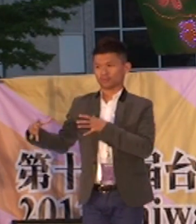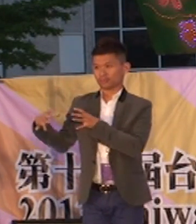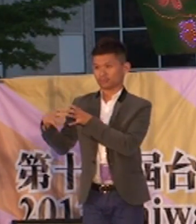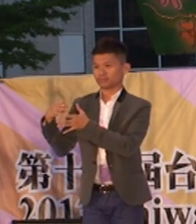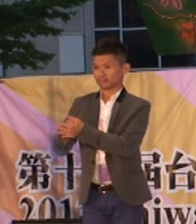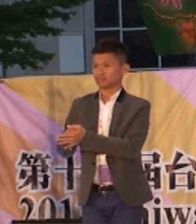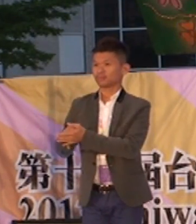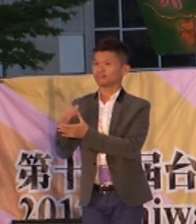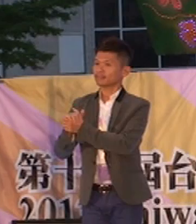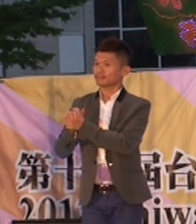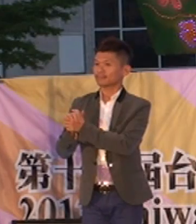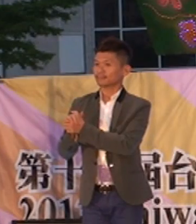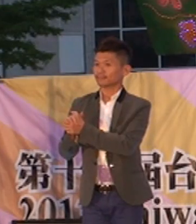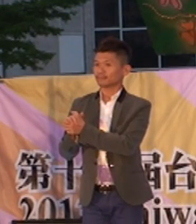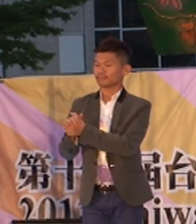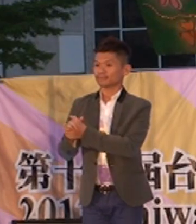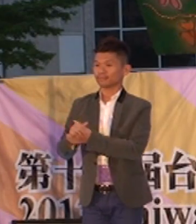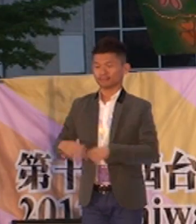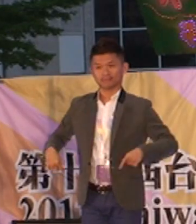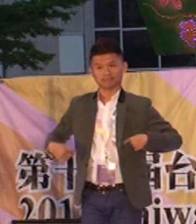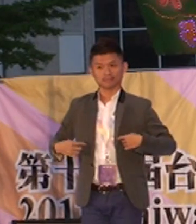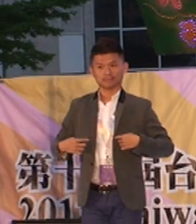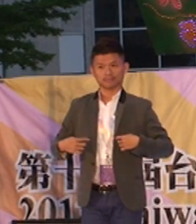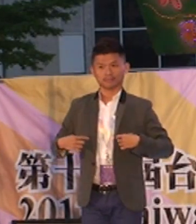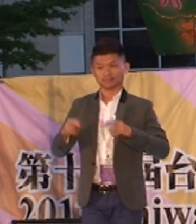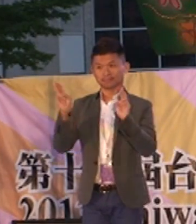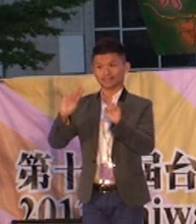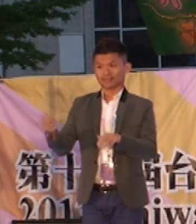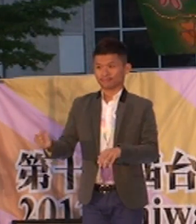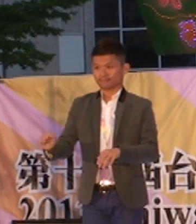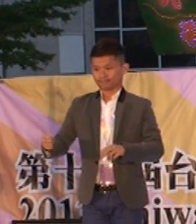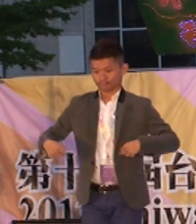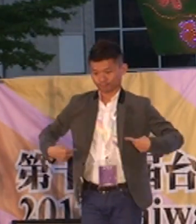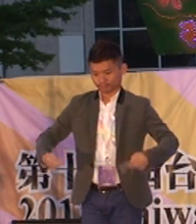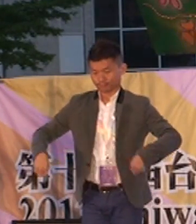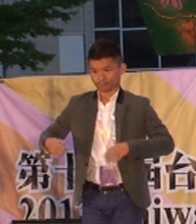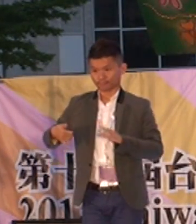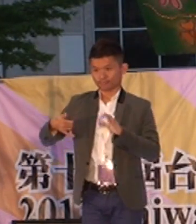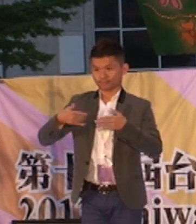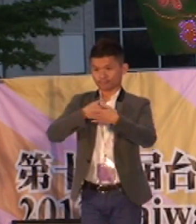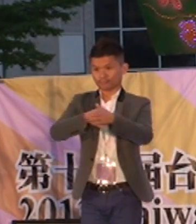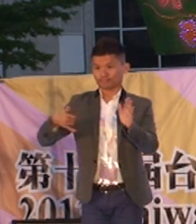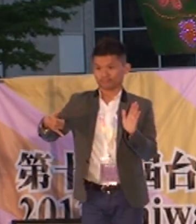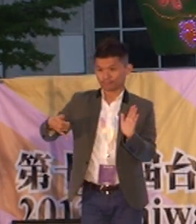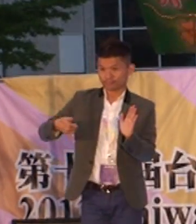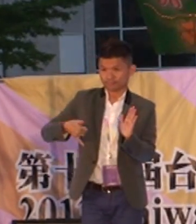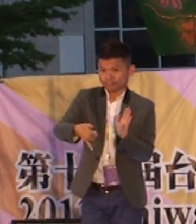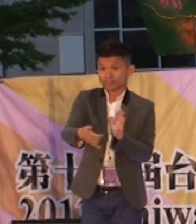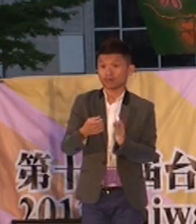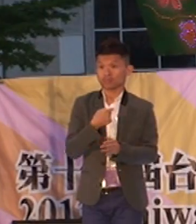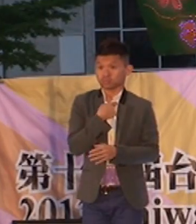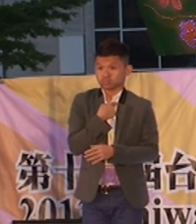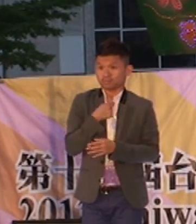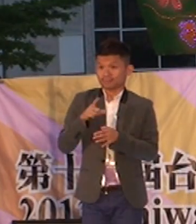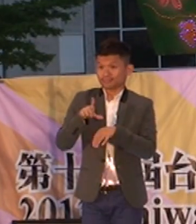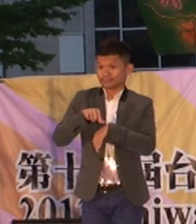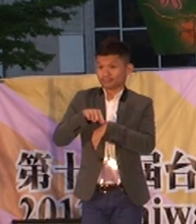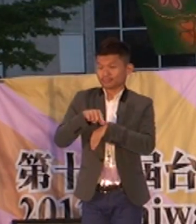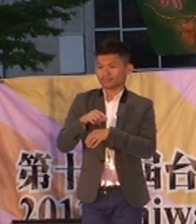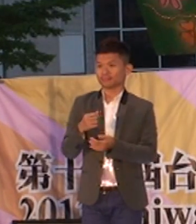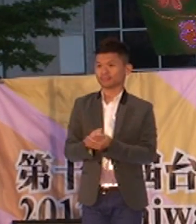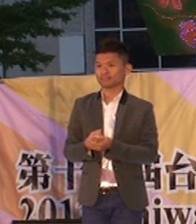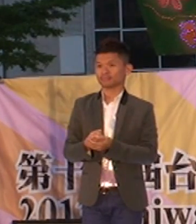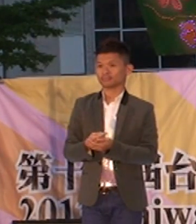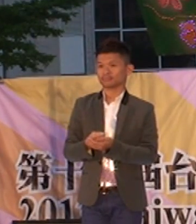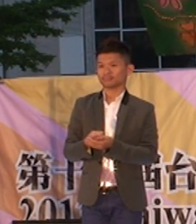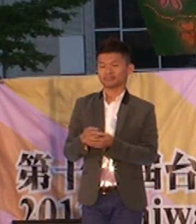伙伴们，当他要坐电动轮椅进入一个同志空间的时候，他被